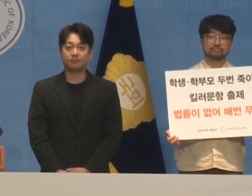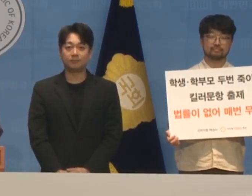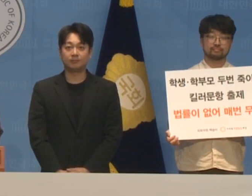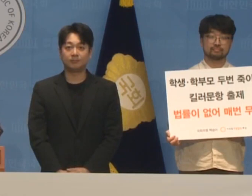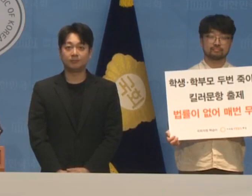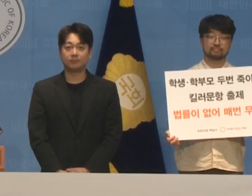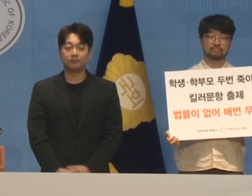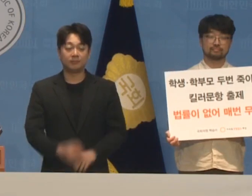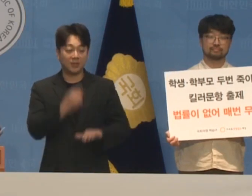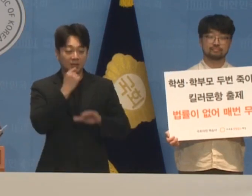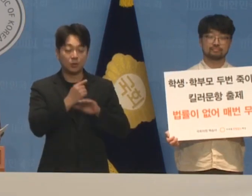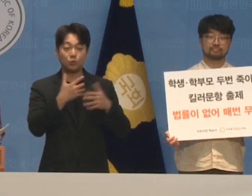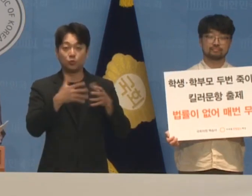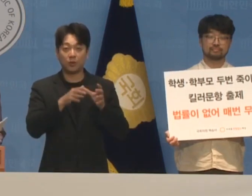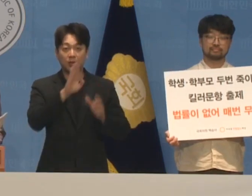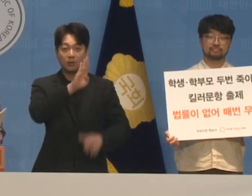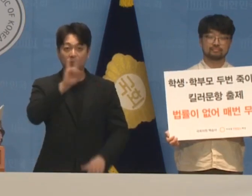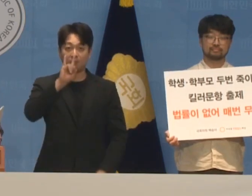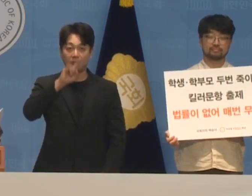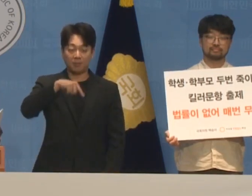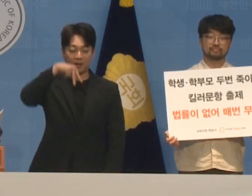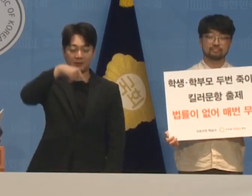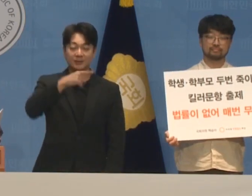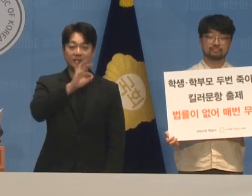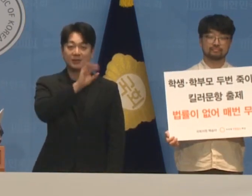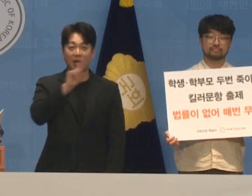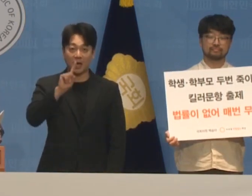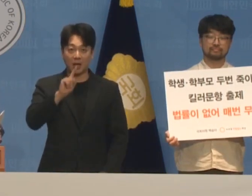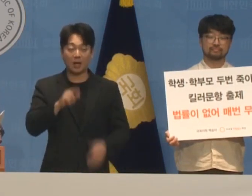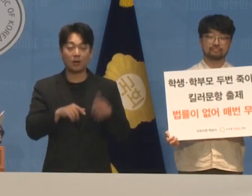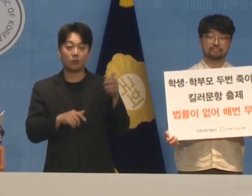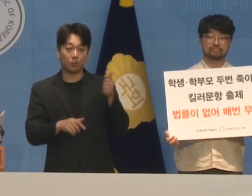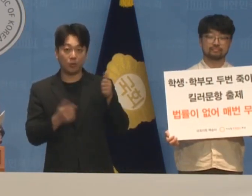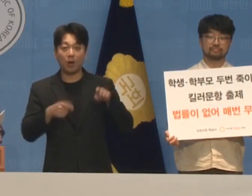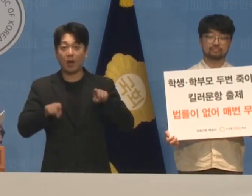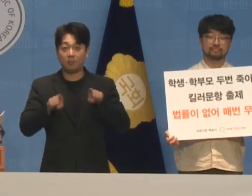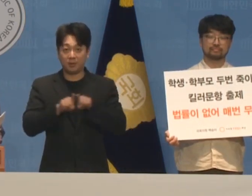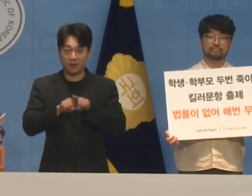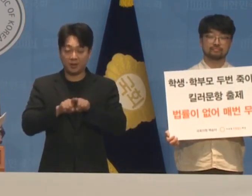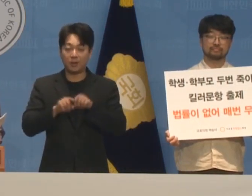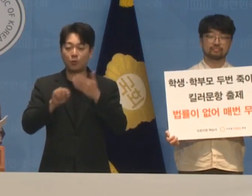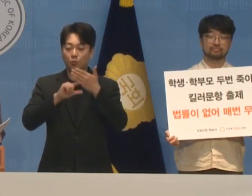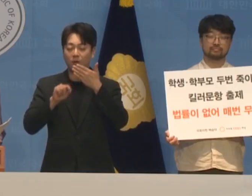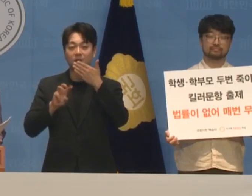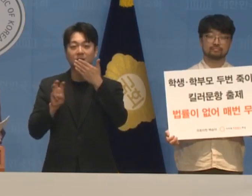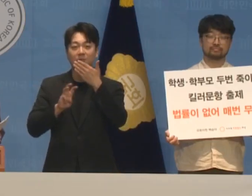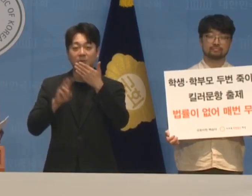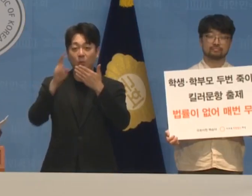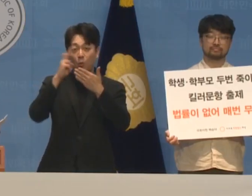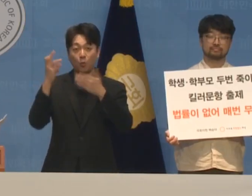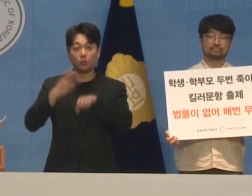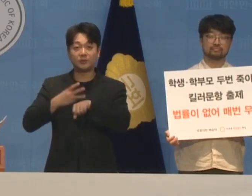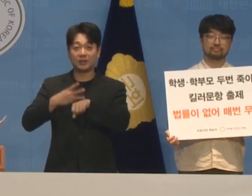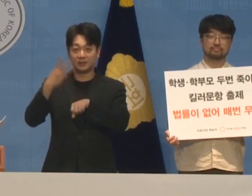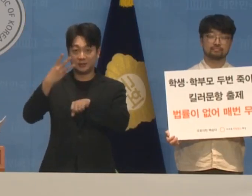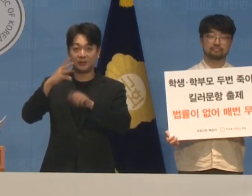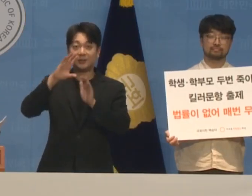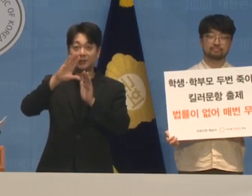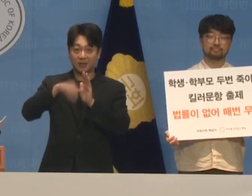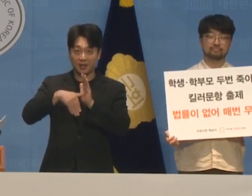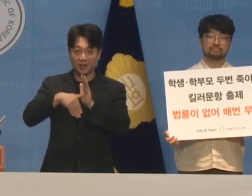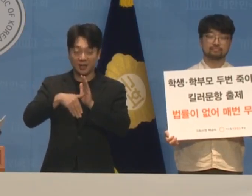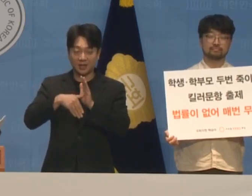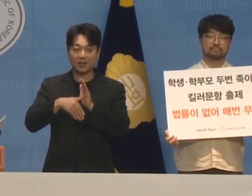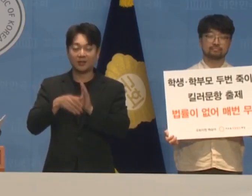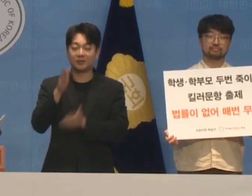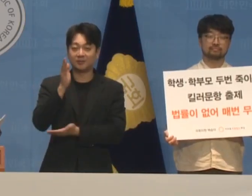더불어민주당 백승아 국회의원과 사교육 걱정 없는 세상은 9월 30일 오후 3시 국회 소통관